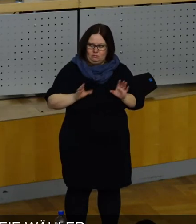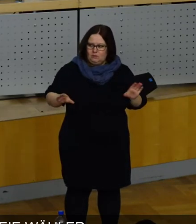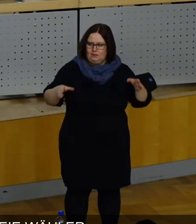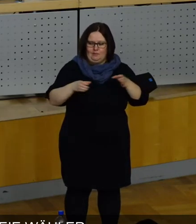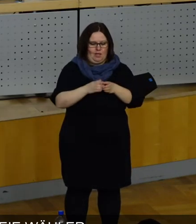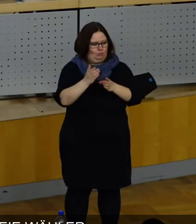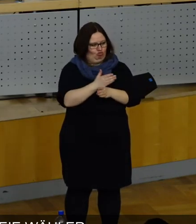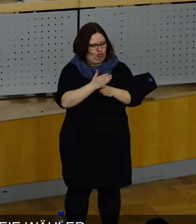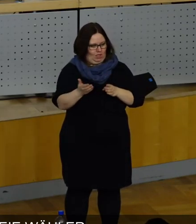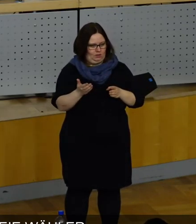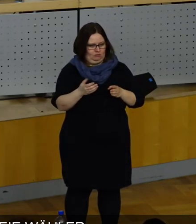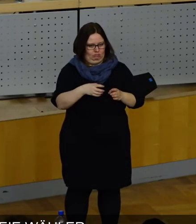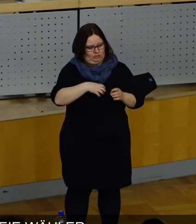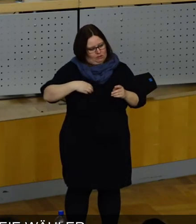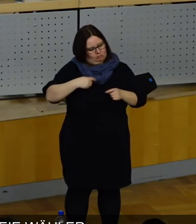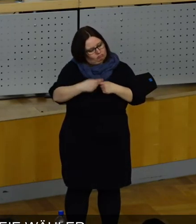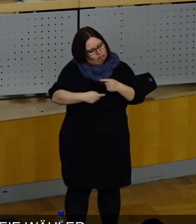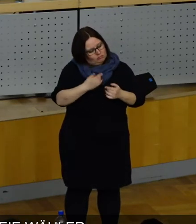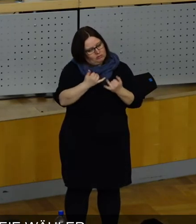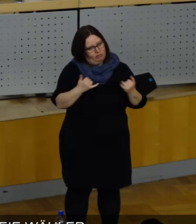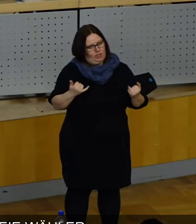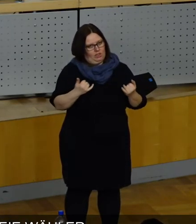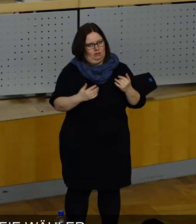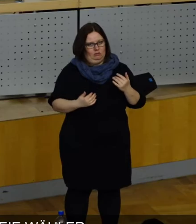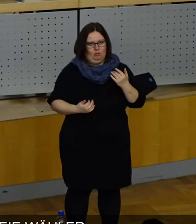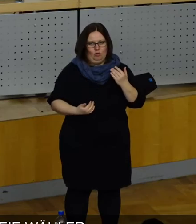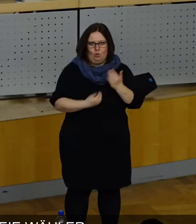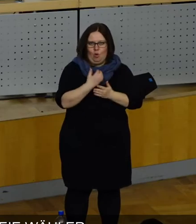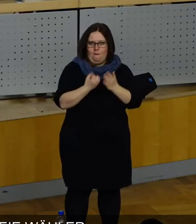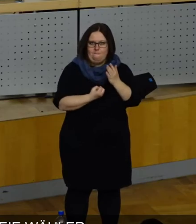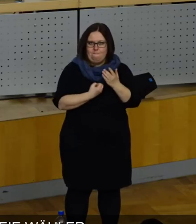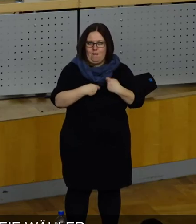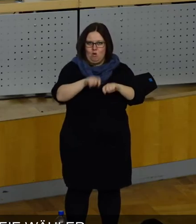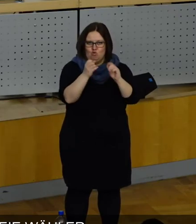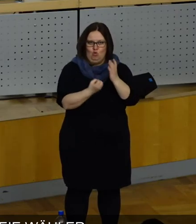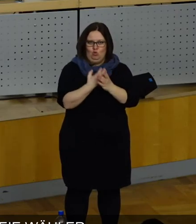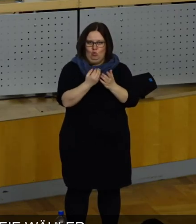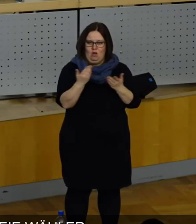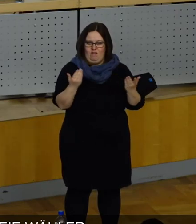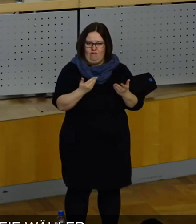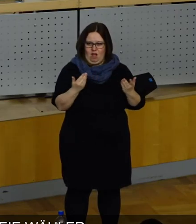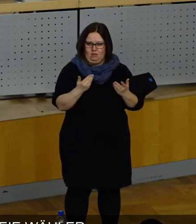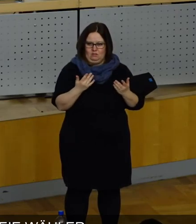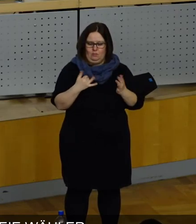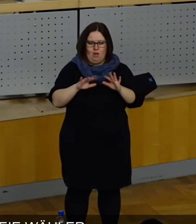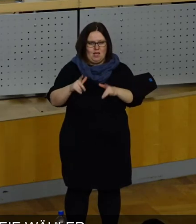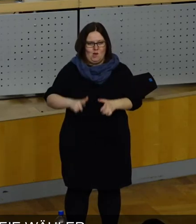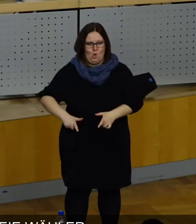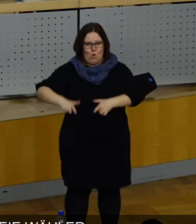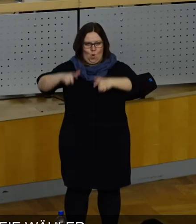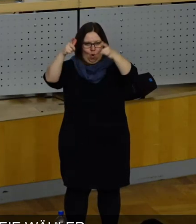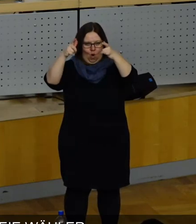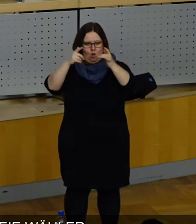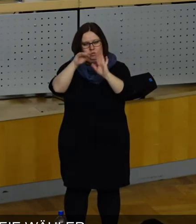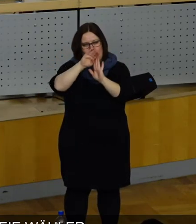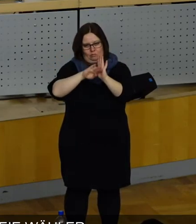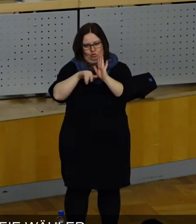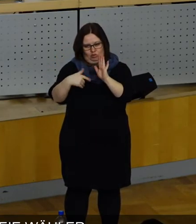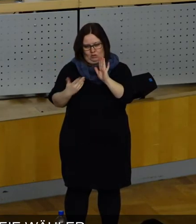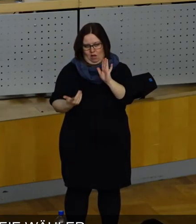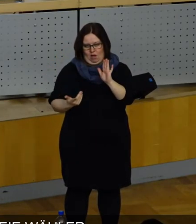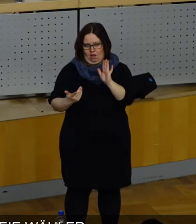wir Dresden in Zukunft durch Baukultur prägen wollen. Beim Hochhausleitbild ist schon der erste richtige Schritt getan, aber